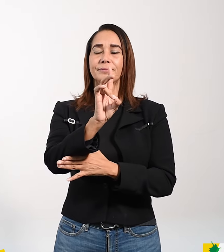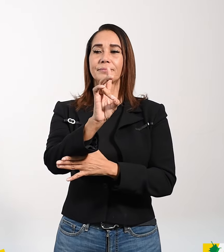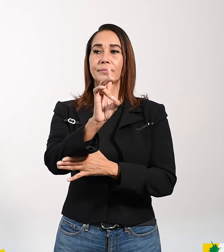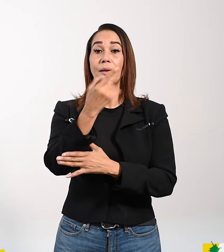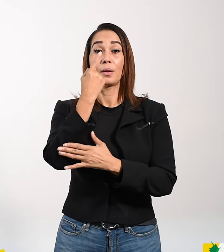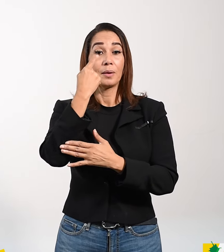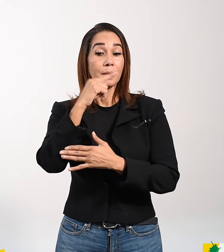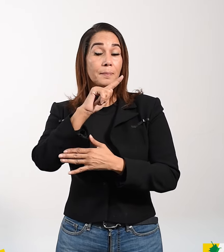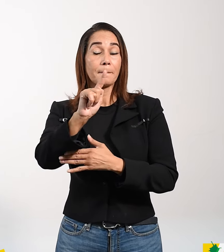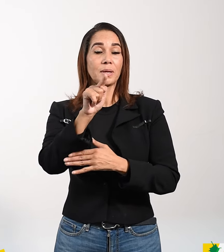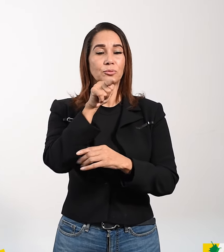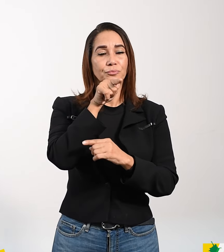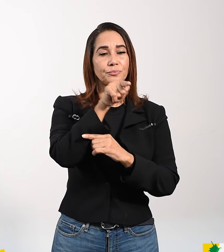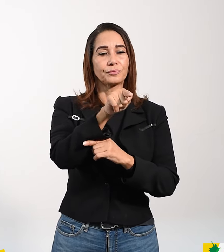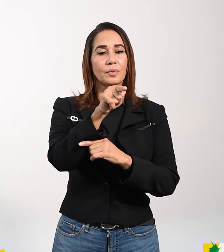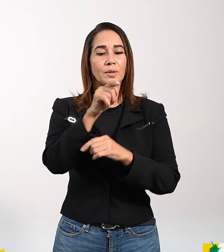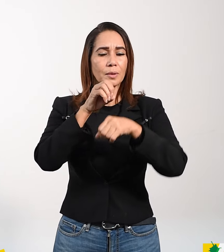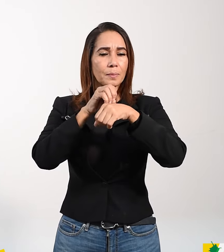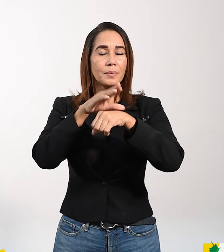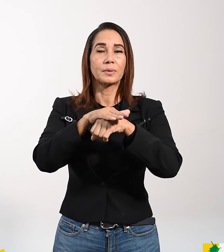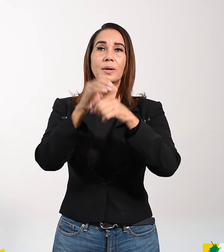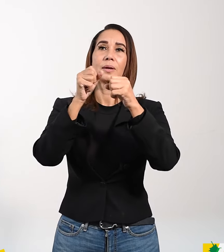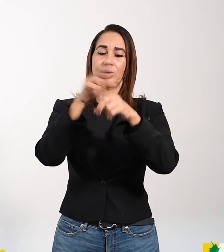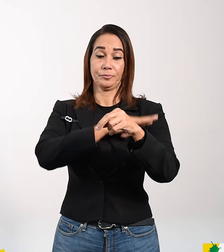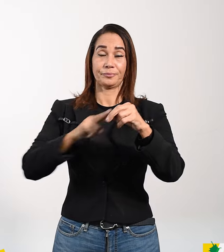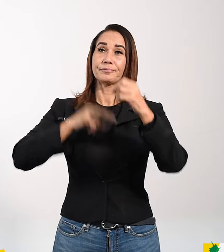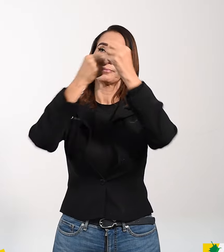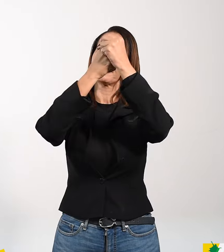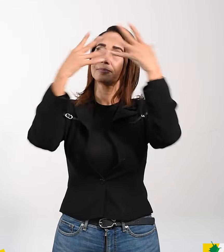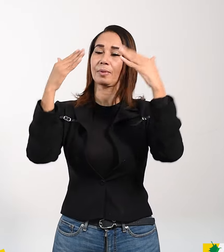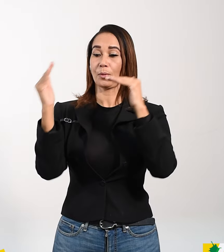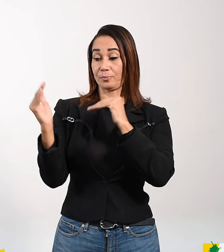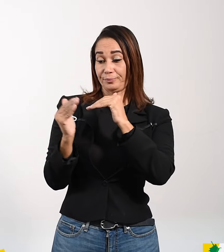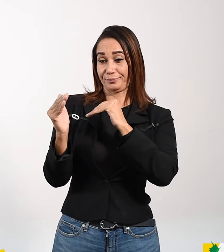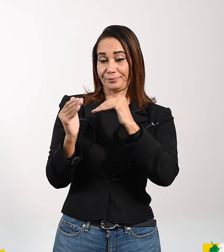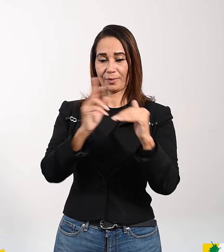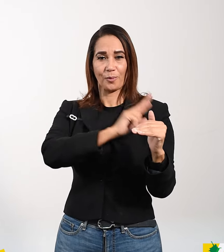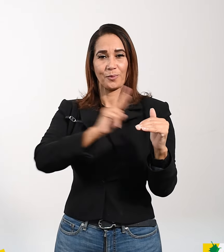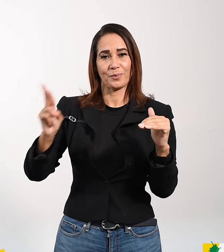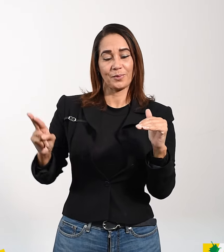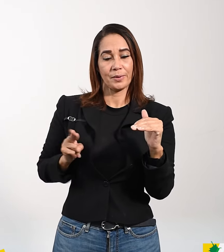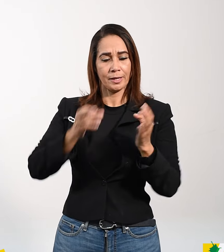esto El reino de los cielos se parece a un rey que quiso ajustar las cuentas con sus empleados